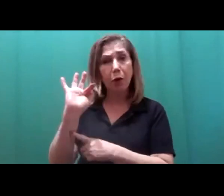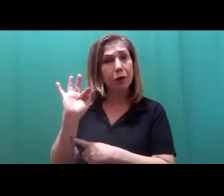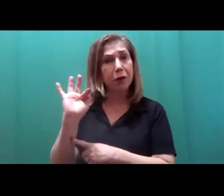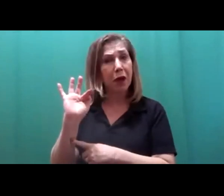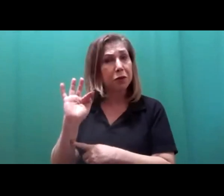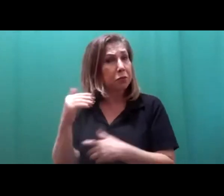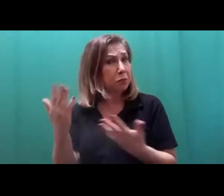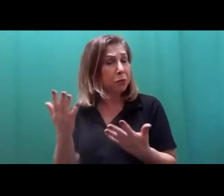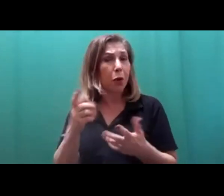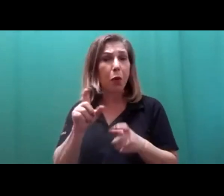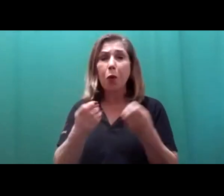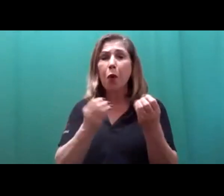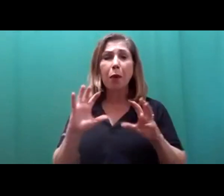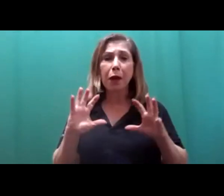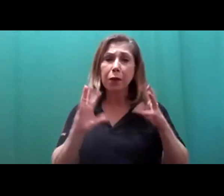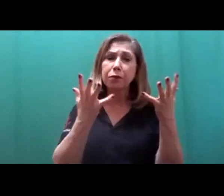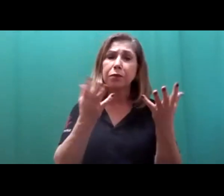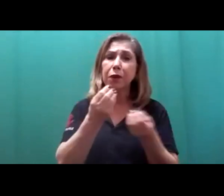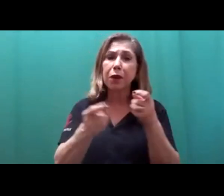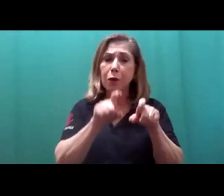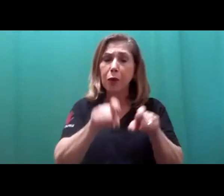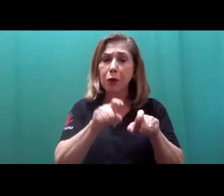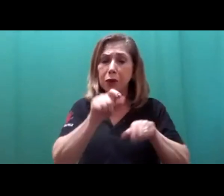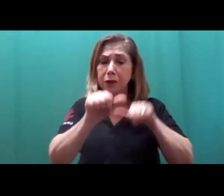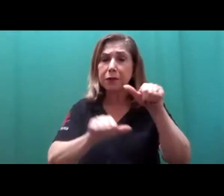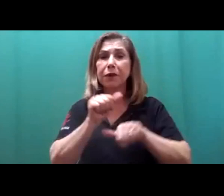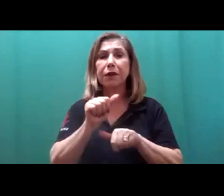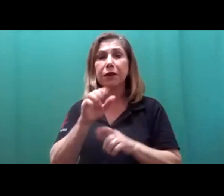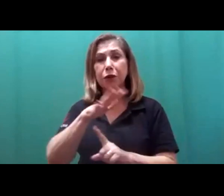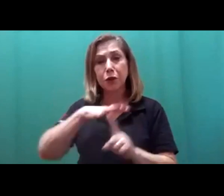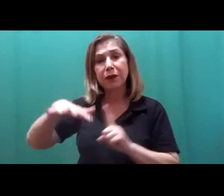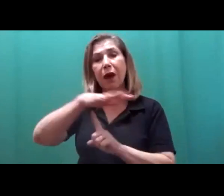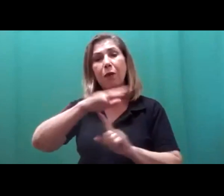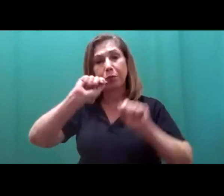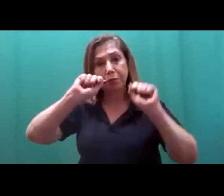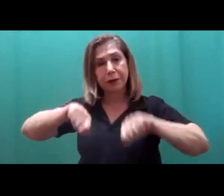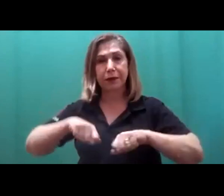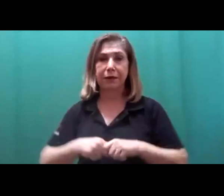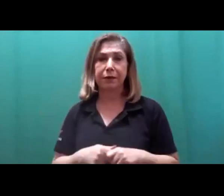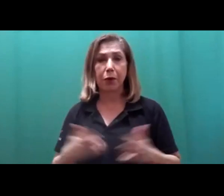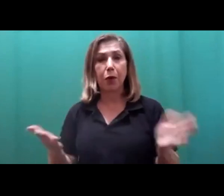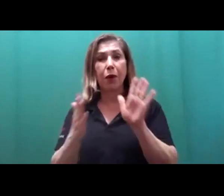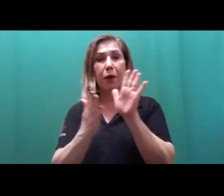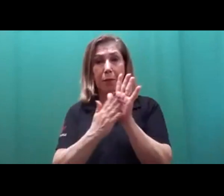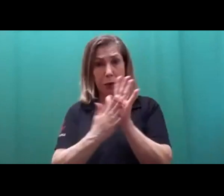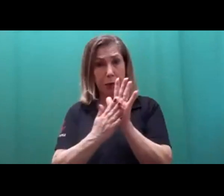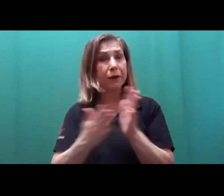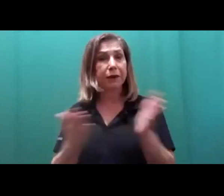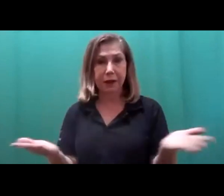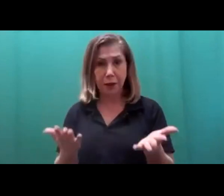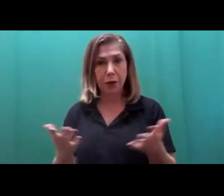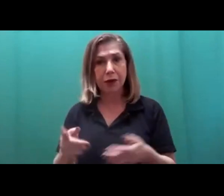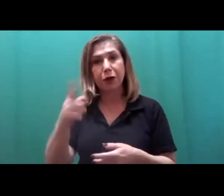a agroecologia como um processo de transformação social. E é essa proposta que eu venho fazer aqui para vocês,